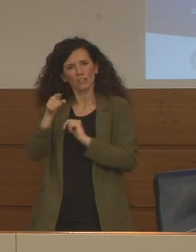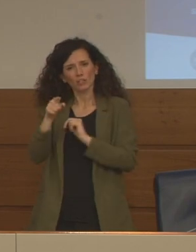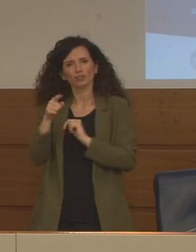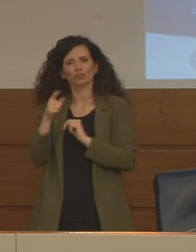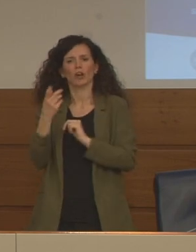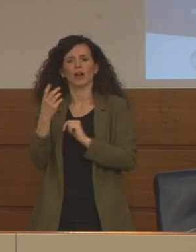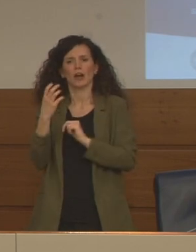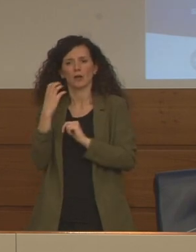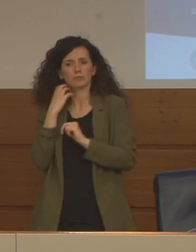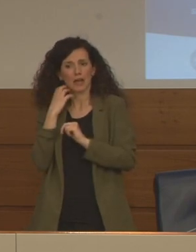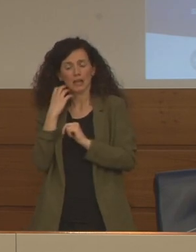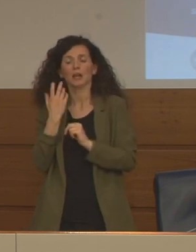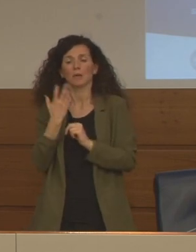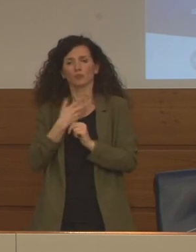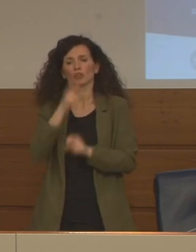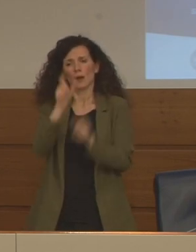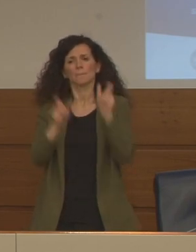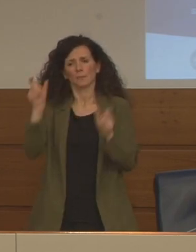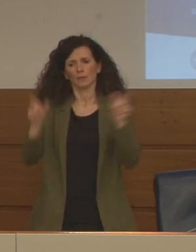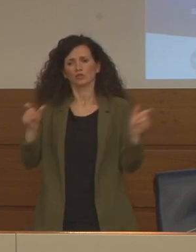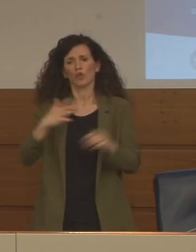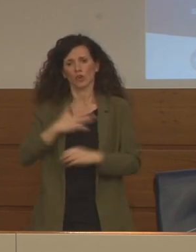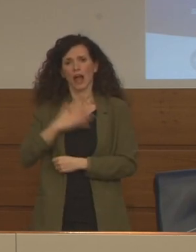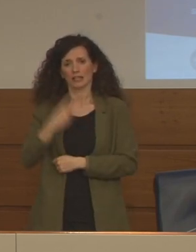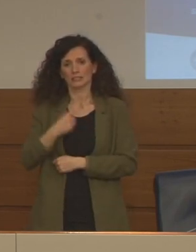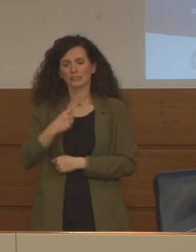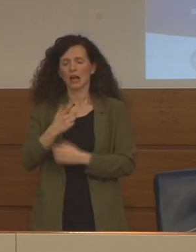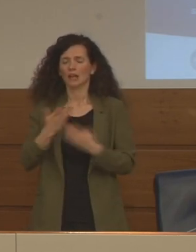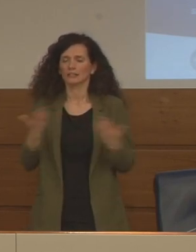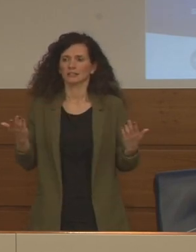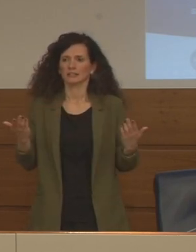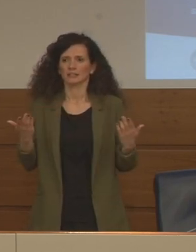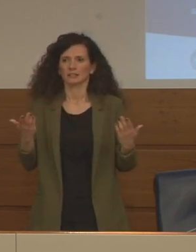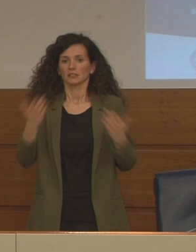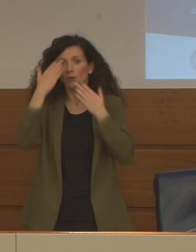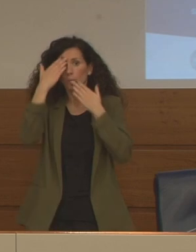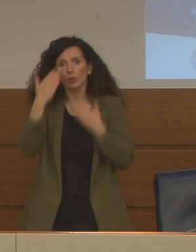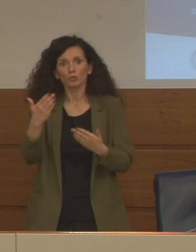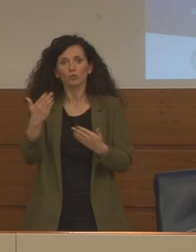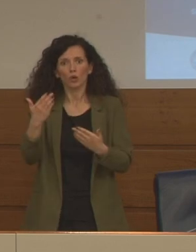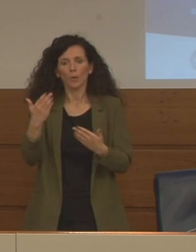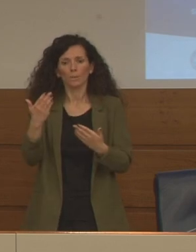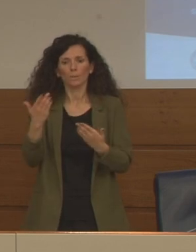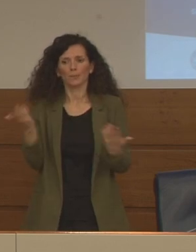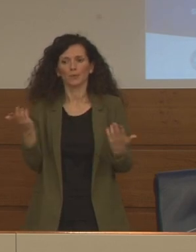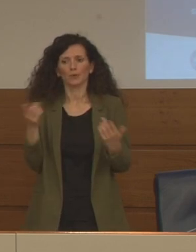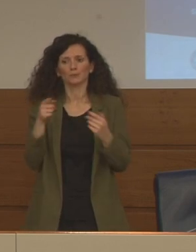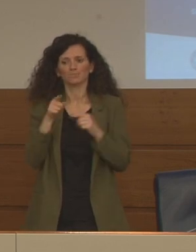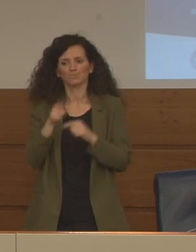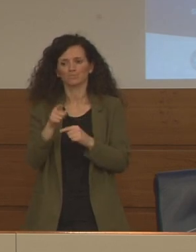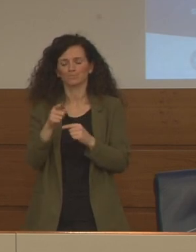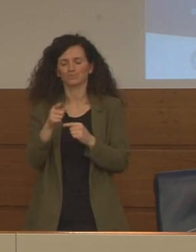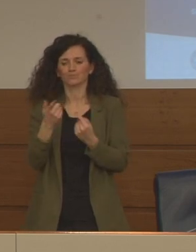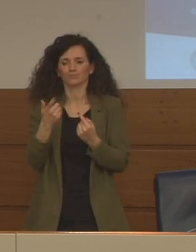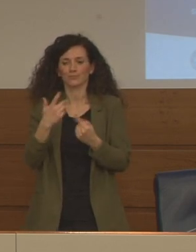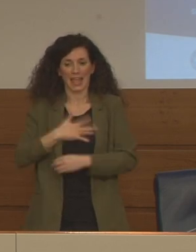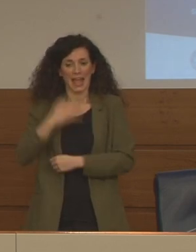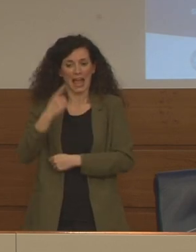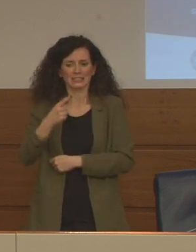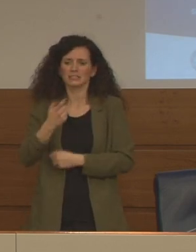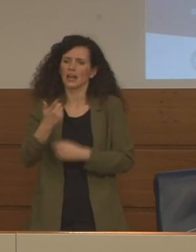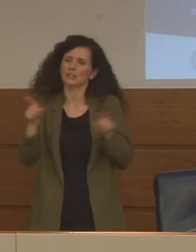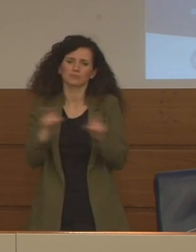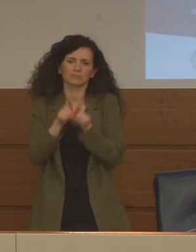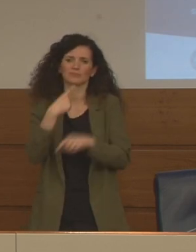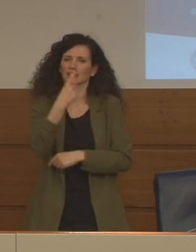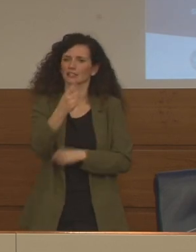con molti anziani e questo ovviamente purtroppo è è uno di quegli elementi che abbiamo ci siamo detti prime